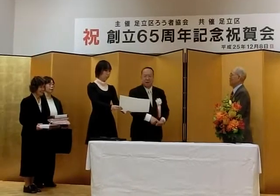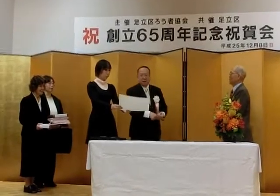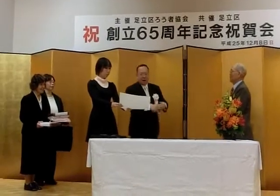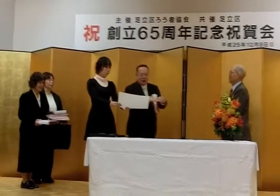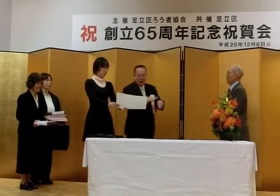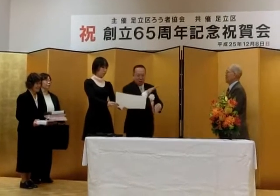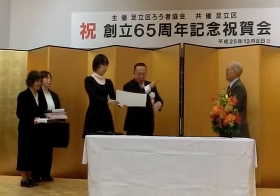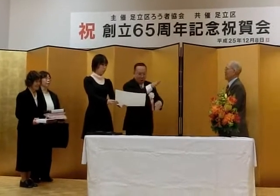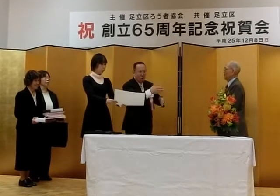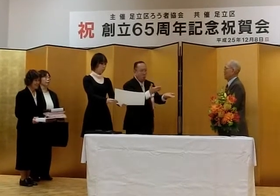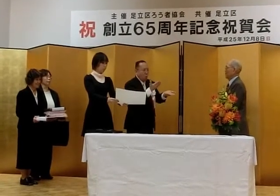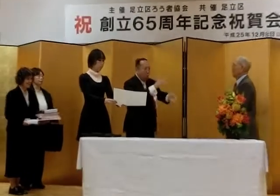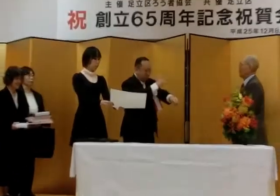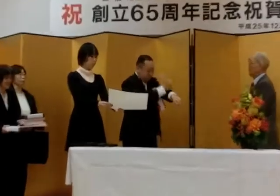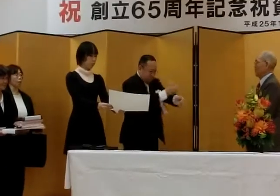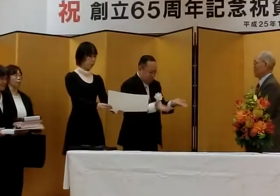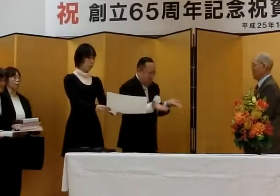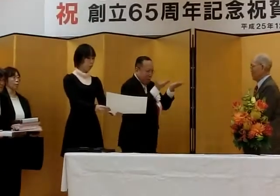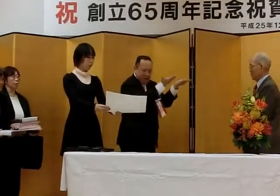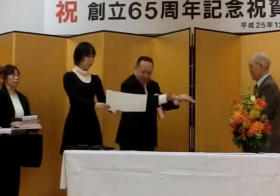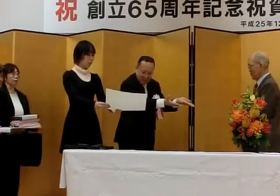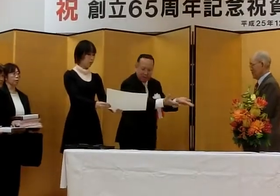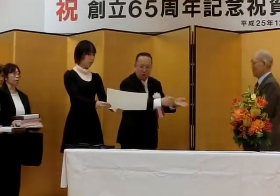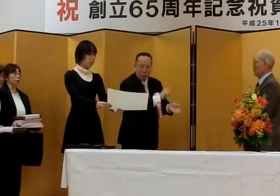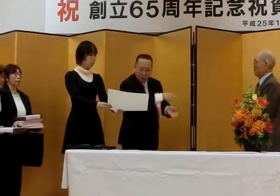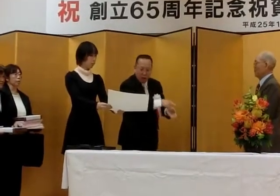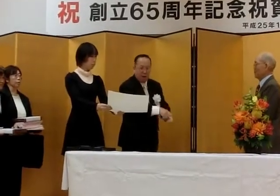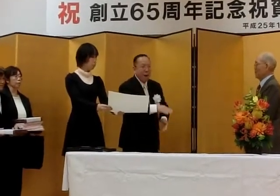当協会事業の推進に尽力し、